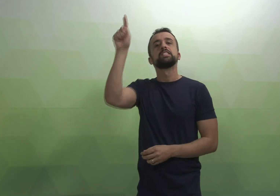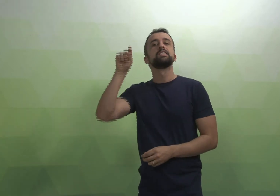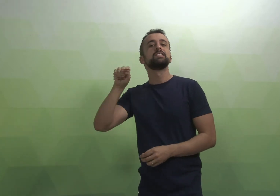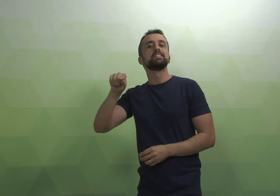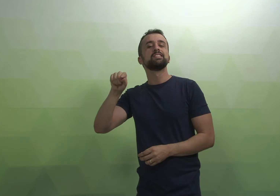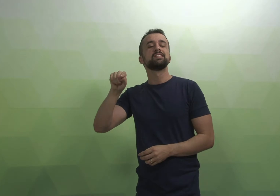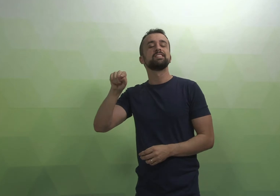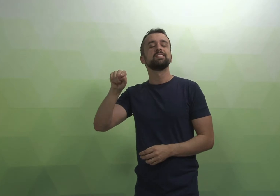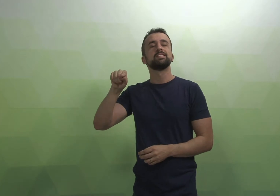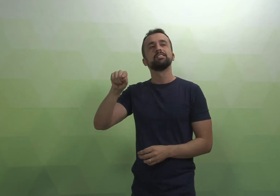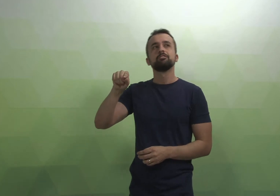Terceiro,